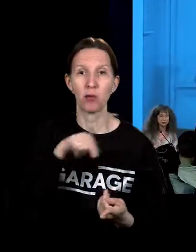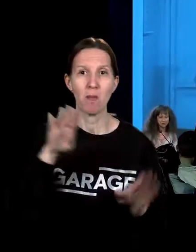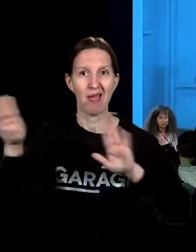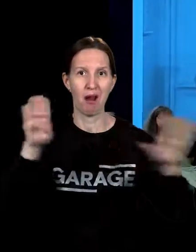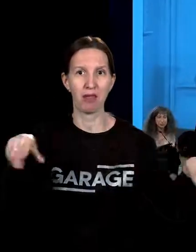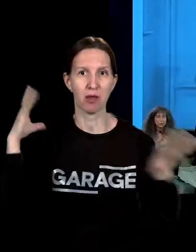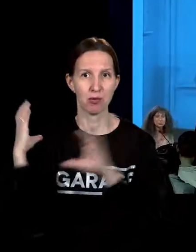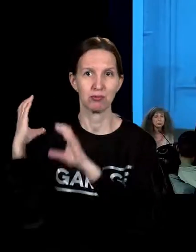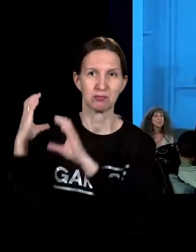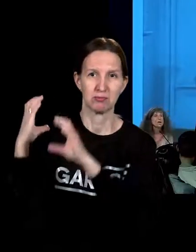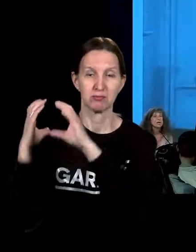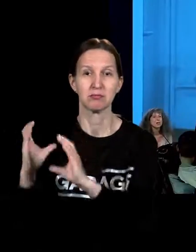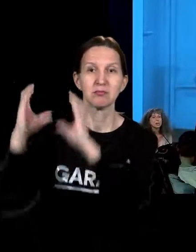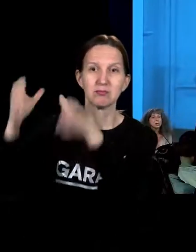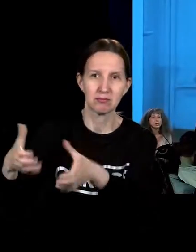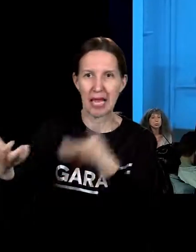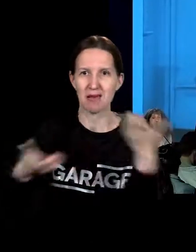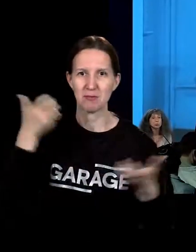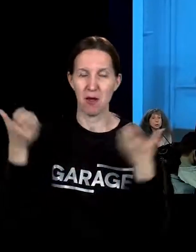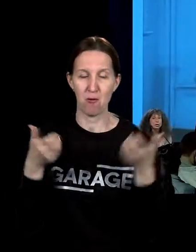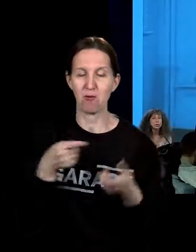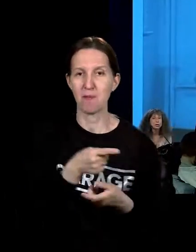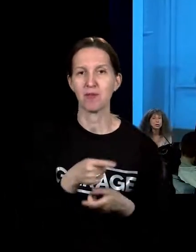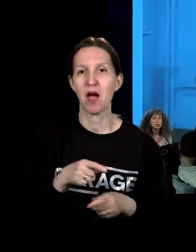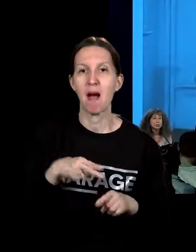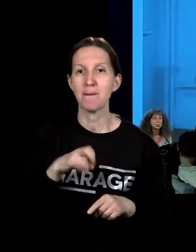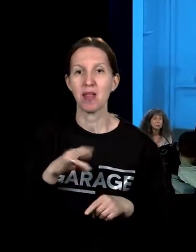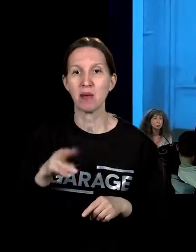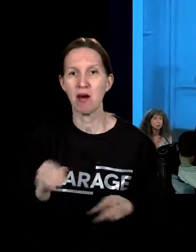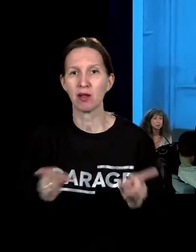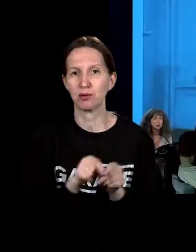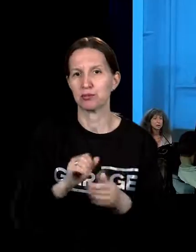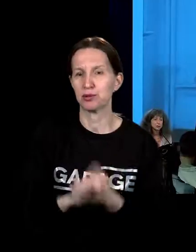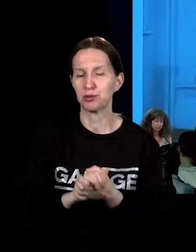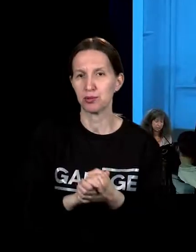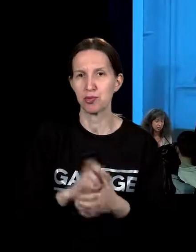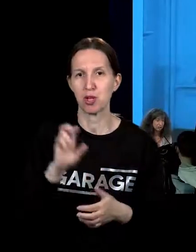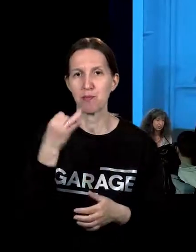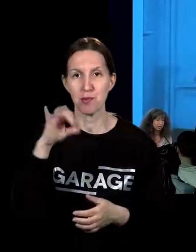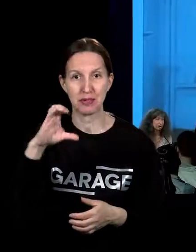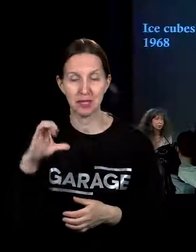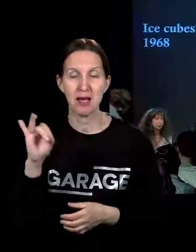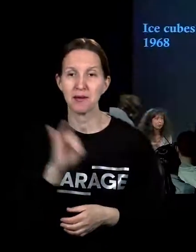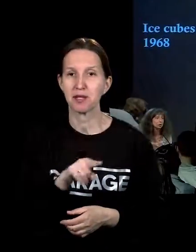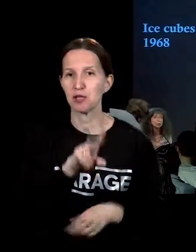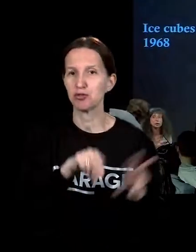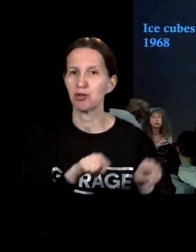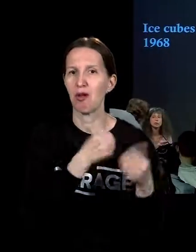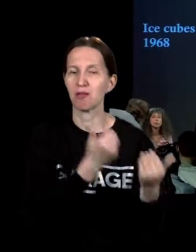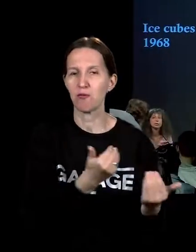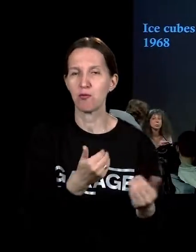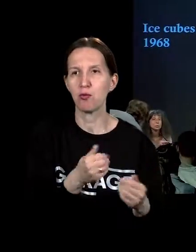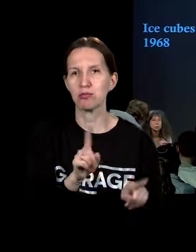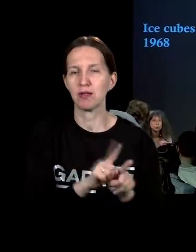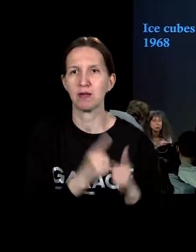потом не распаковывали. Он дружил с Бойсом и считал Бойса и одним из художников, который на